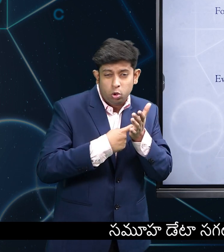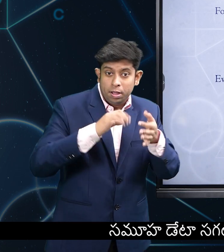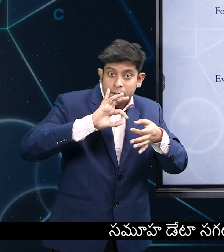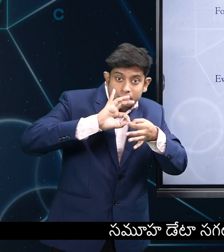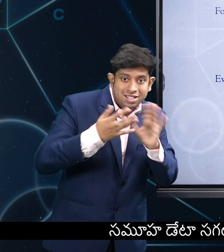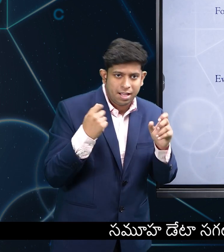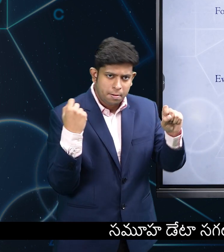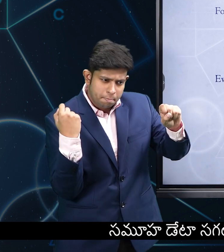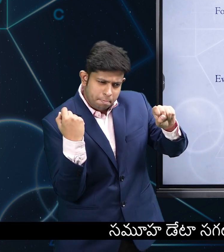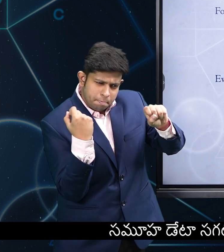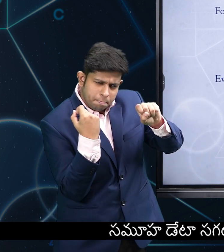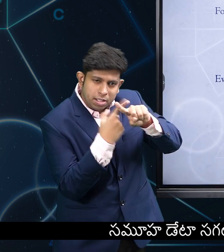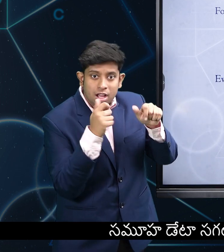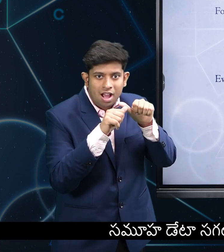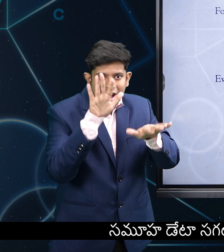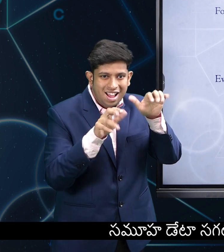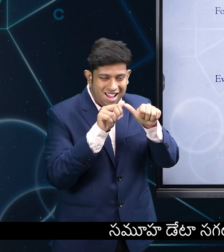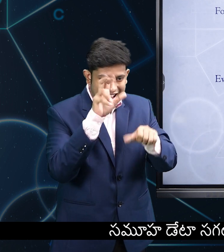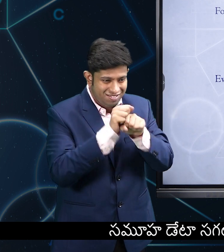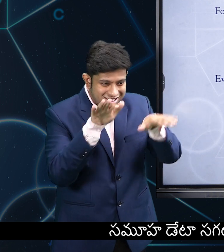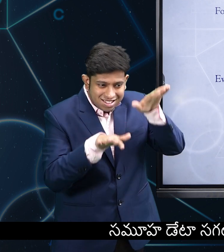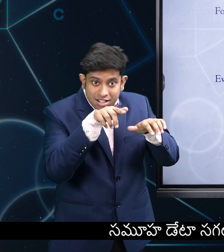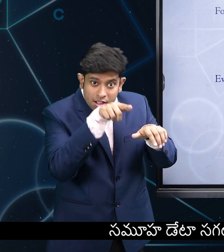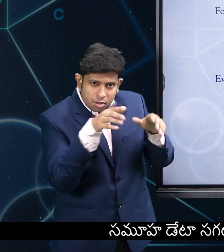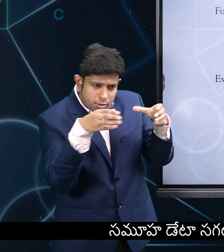కూడా అదే ఫార్ములా వర్తిస్తుంది.